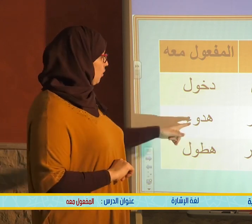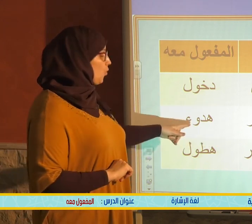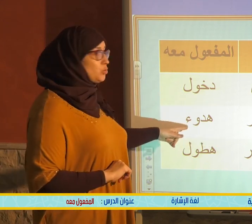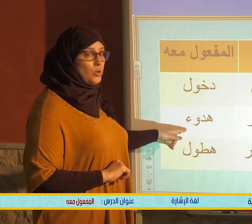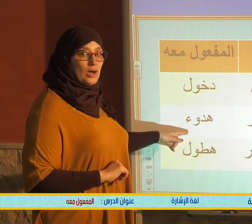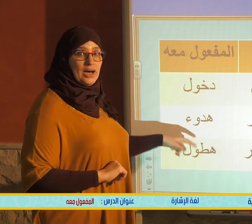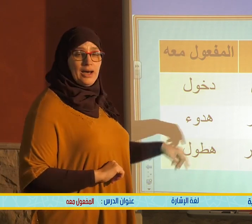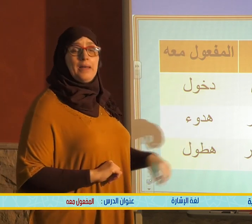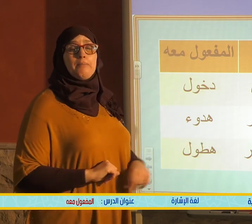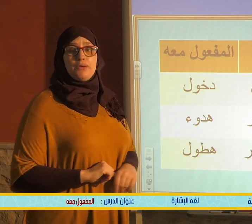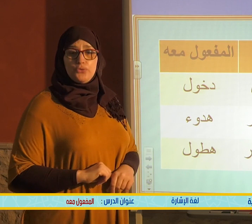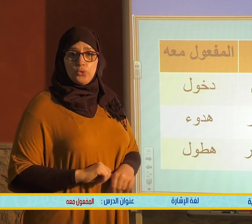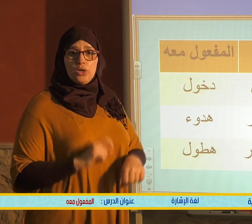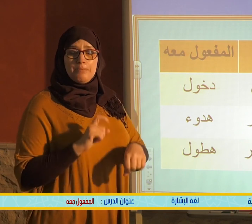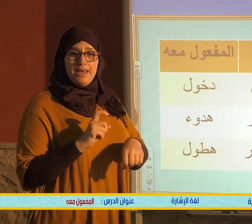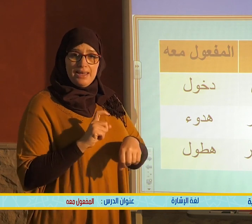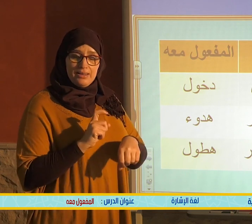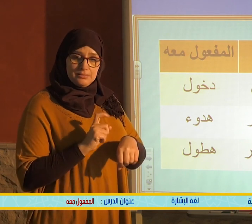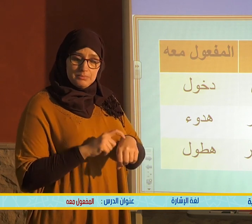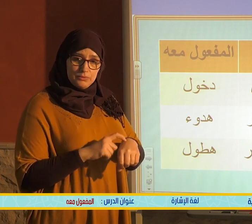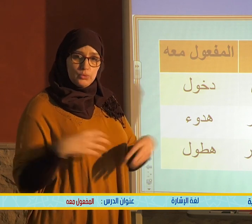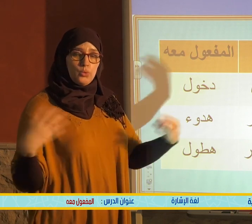هدوء مفعول معه.